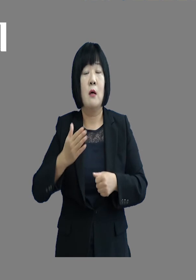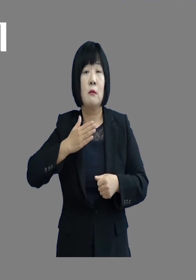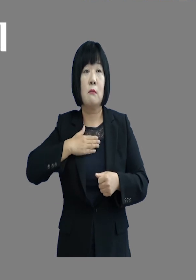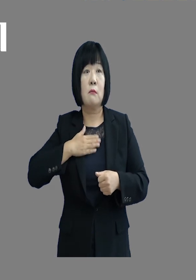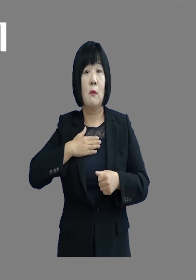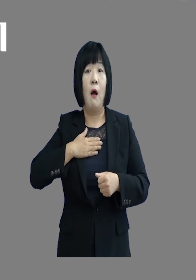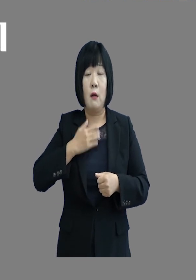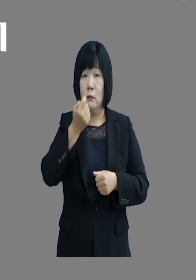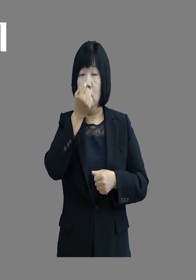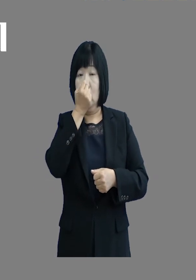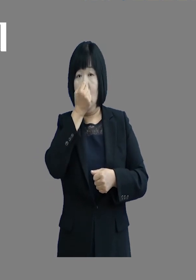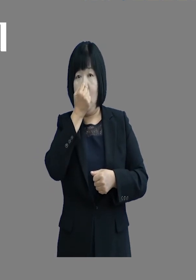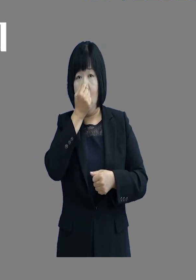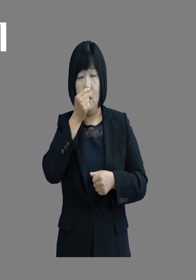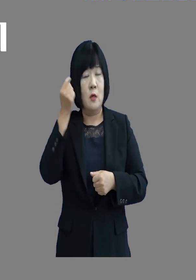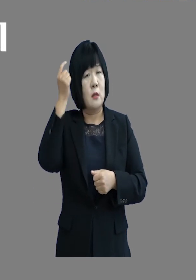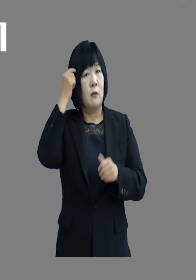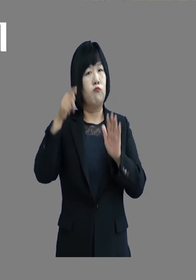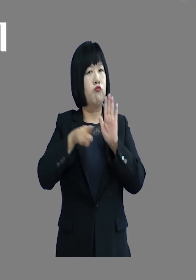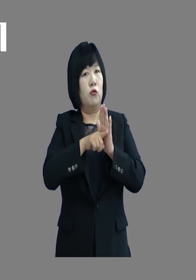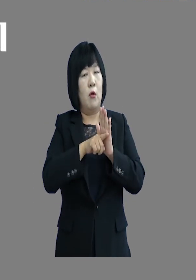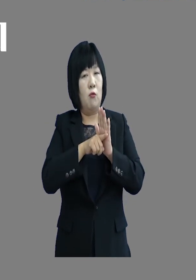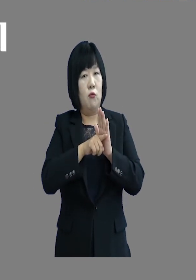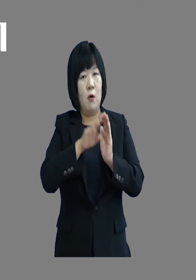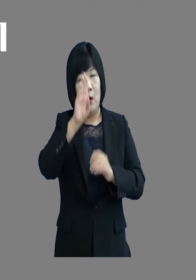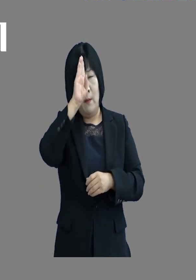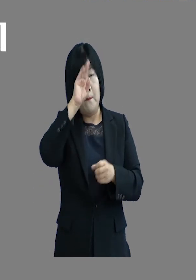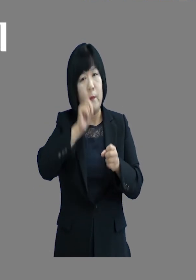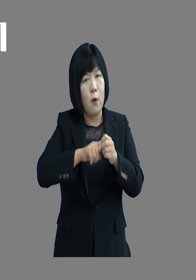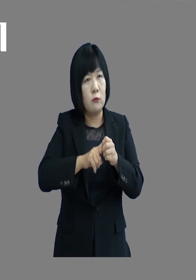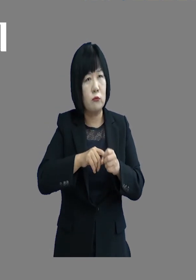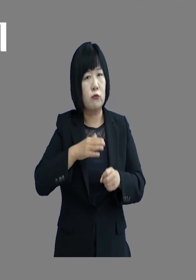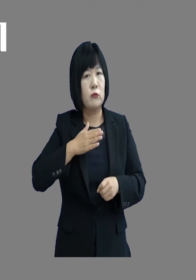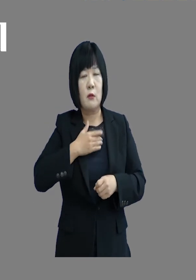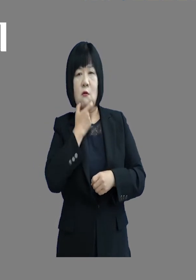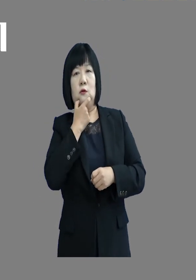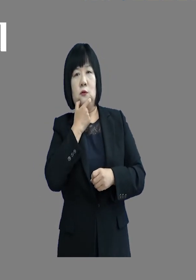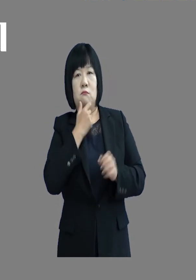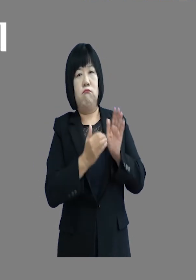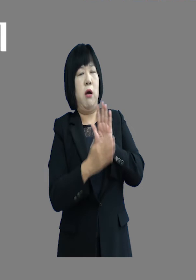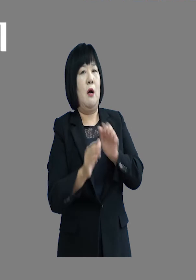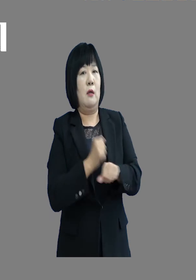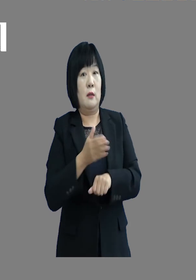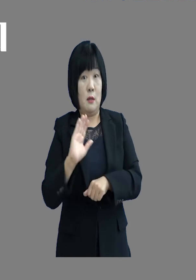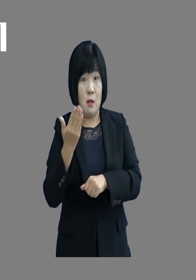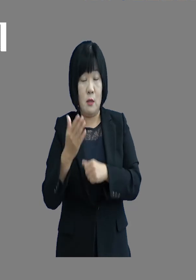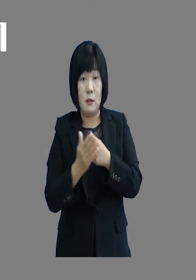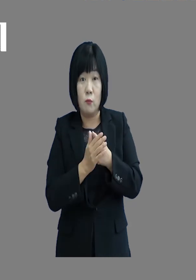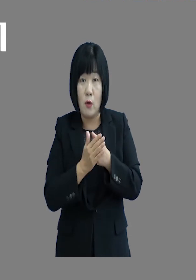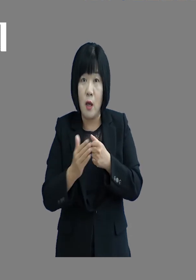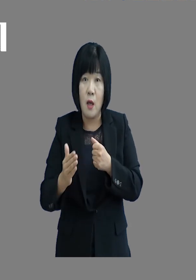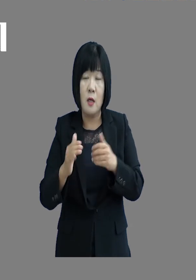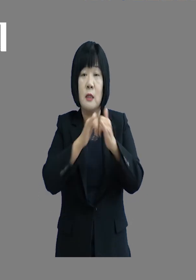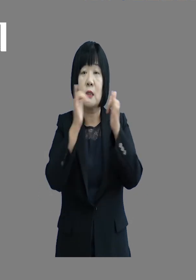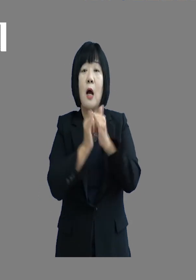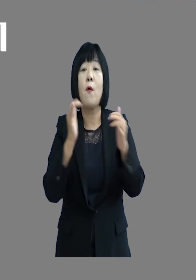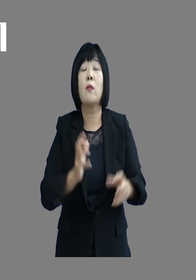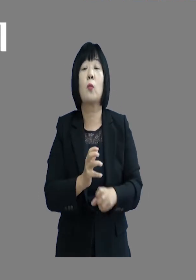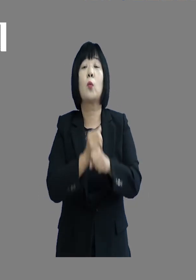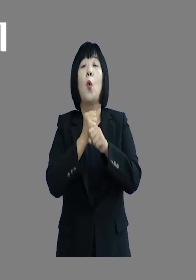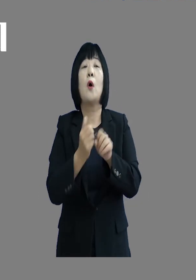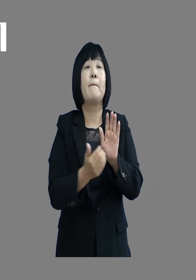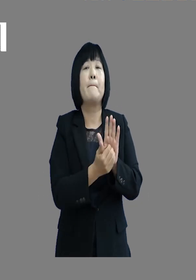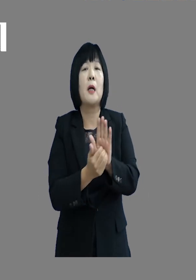계속 부정하고 굉장히 병리적으로 자기를 해석하게 되더라는 거죠. 그래서 이런 것들이 오히려 사회통합을